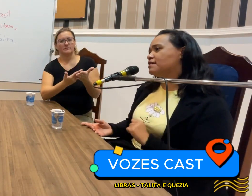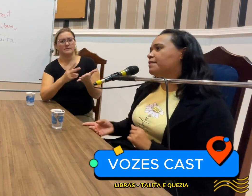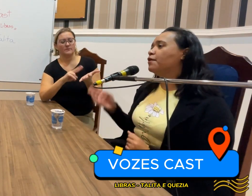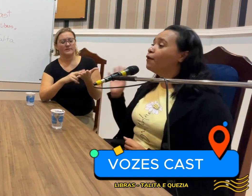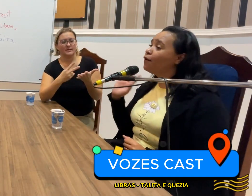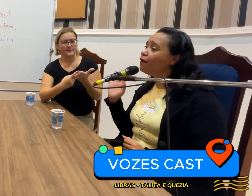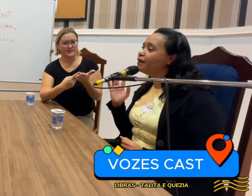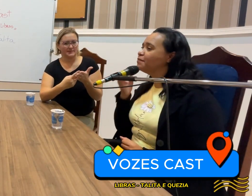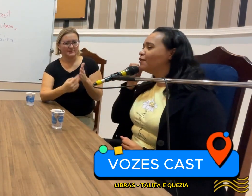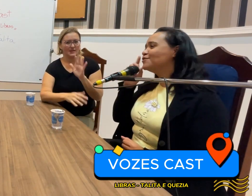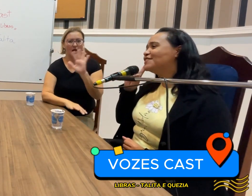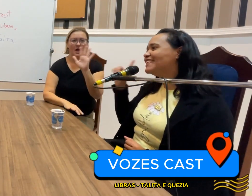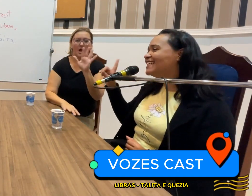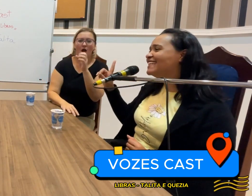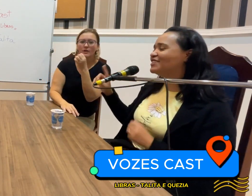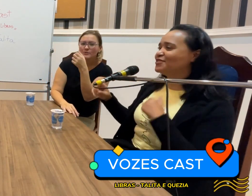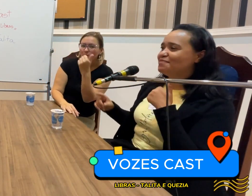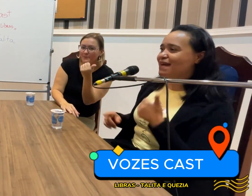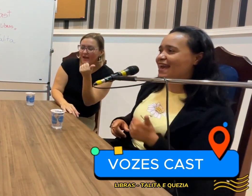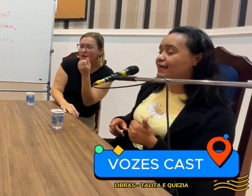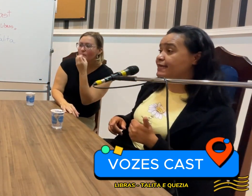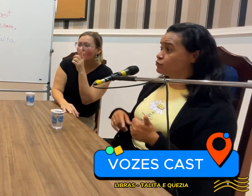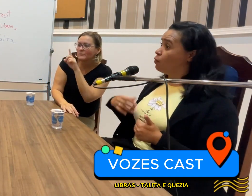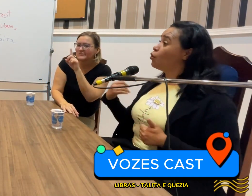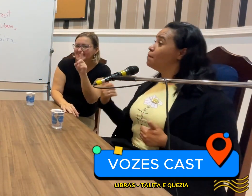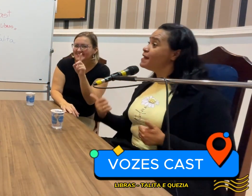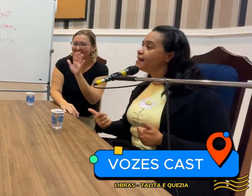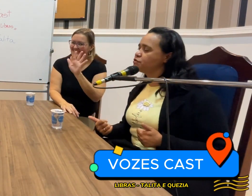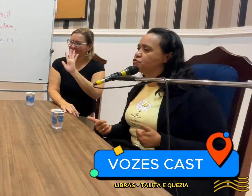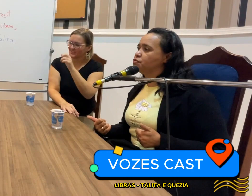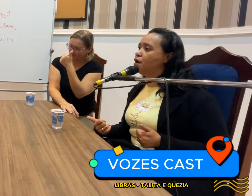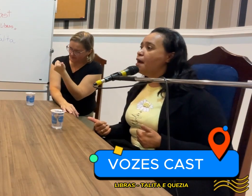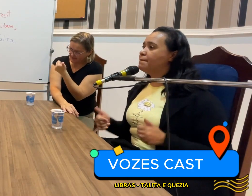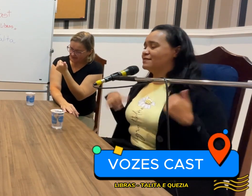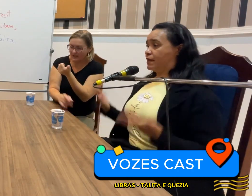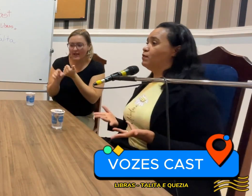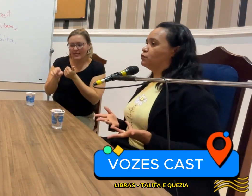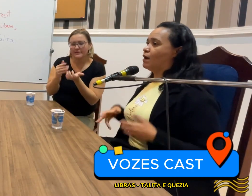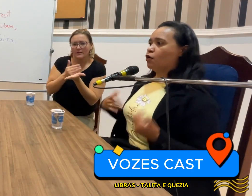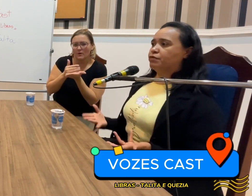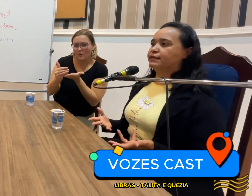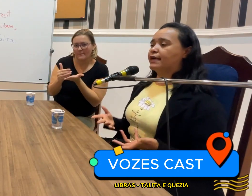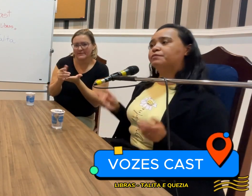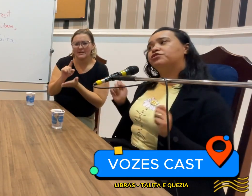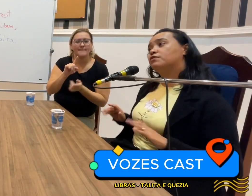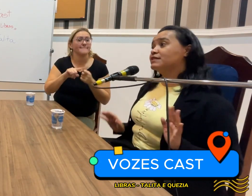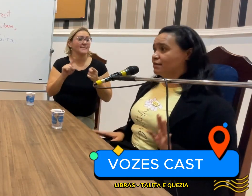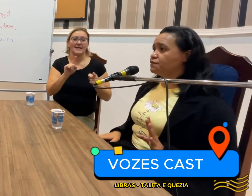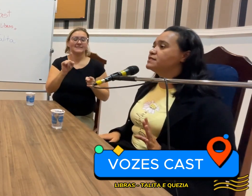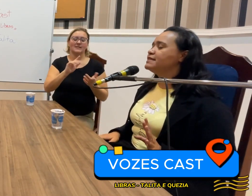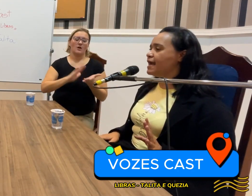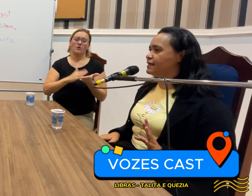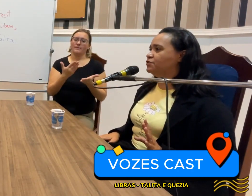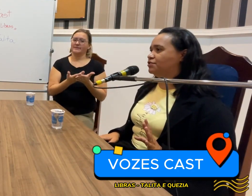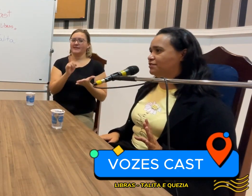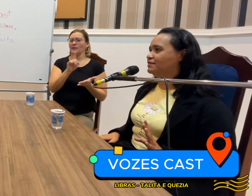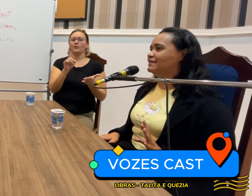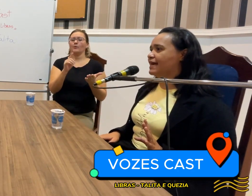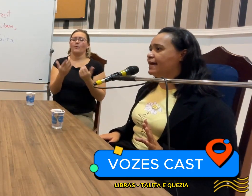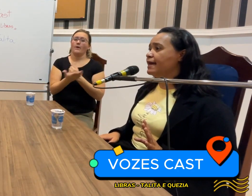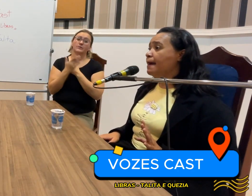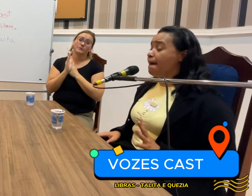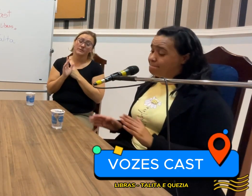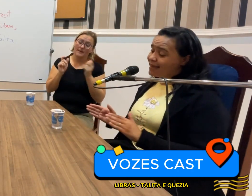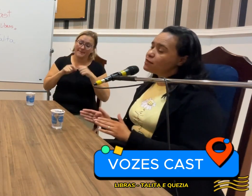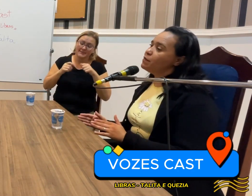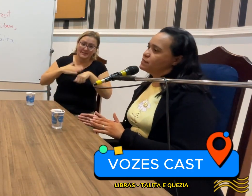vezes só saber, oi, bom dia, tudo bem? Isso é um começo, mas para eu atuar como intérprete não será suficiente. Sim.